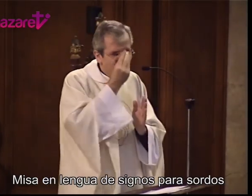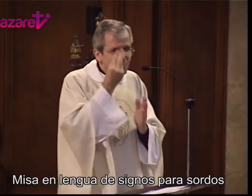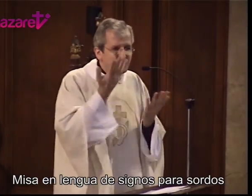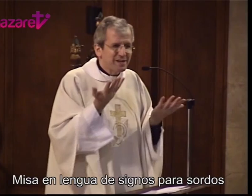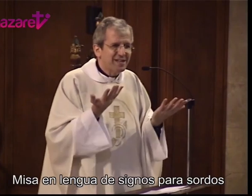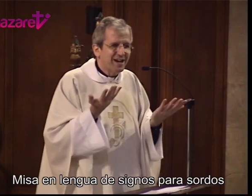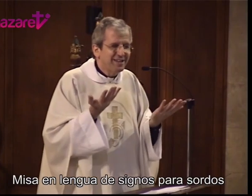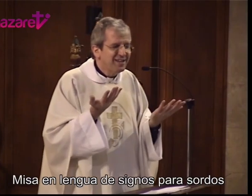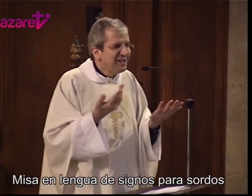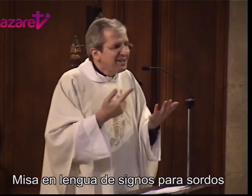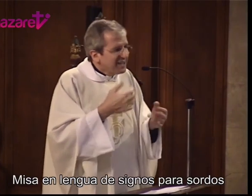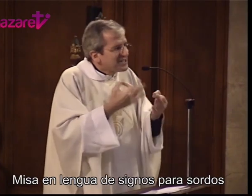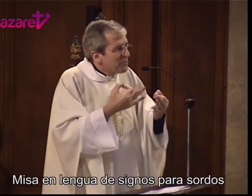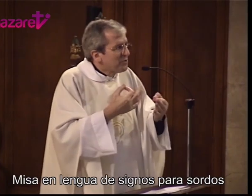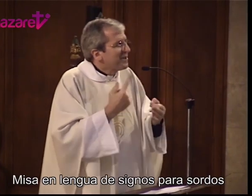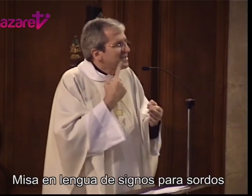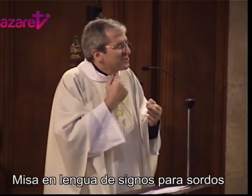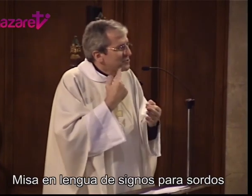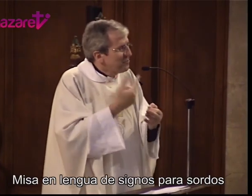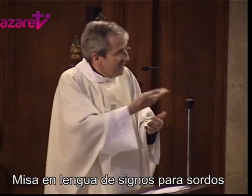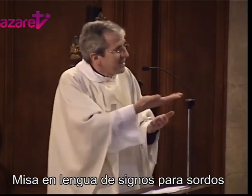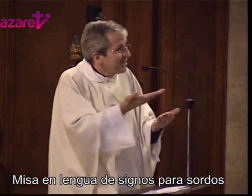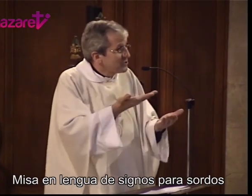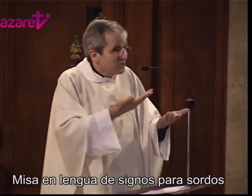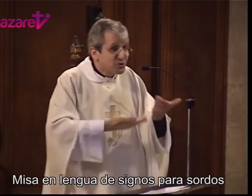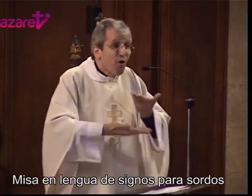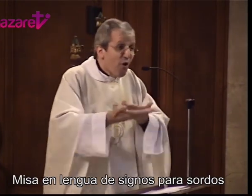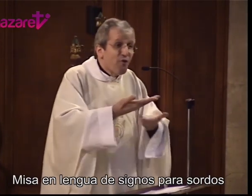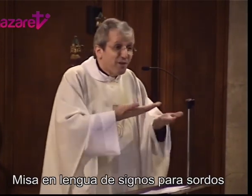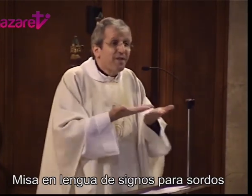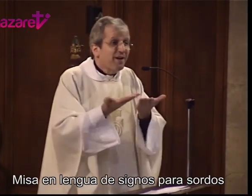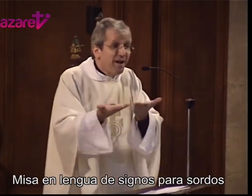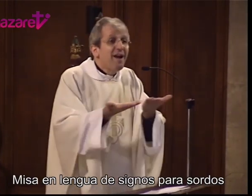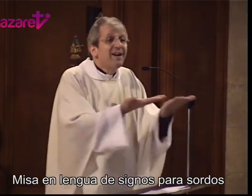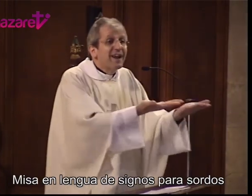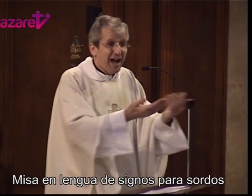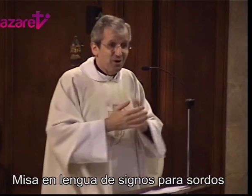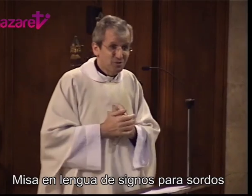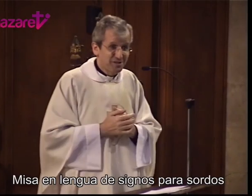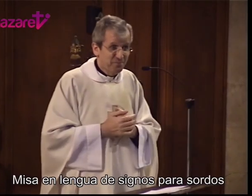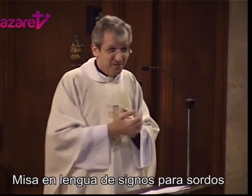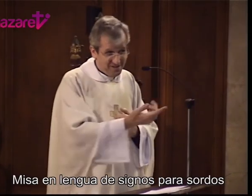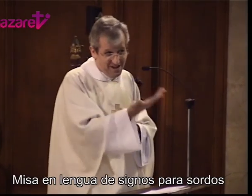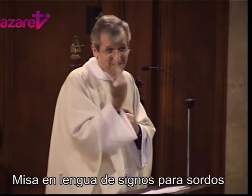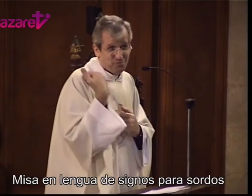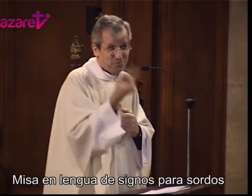podemos pensar, y seguro que es costumbre entre nosotros, ofrecer regalos. Hace unos